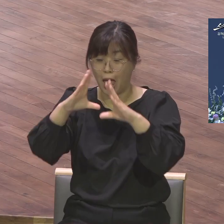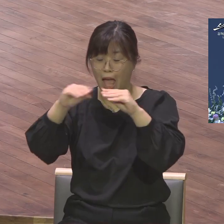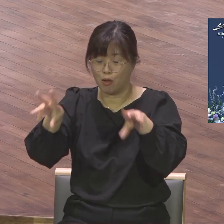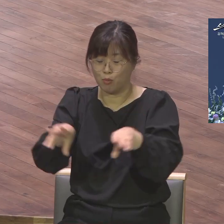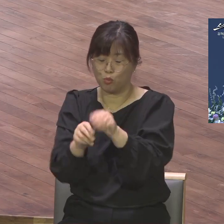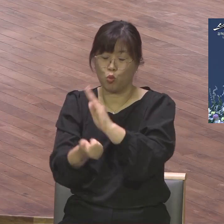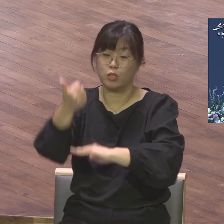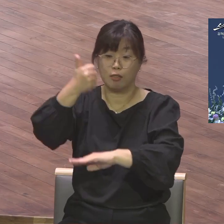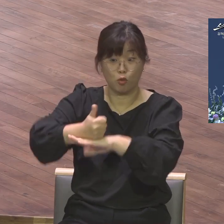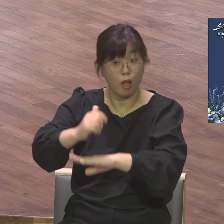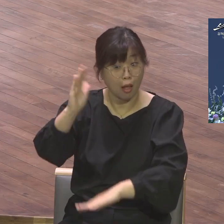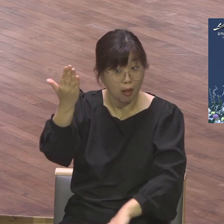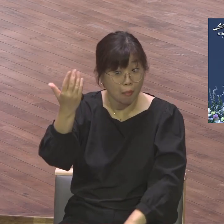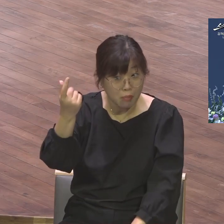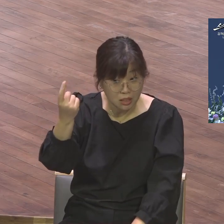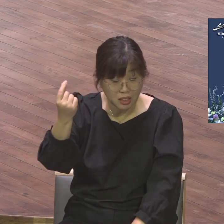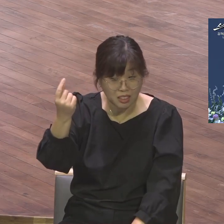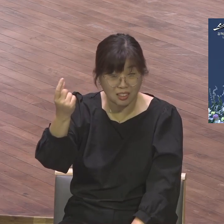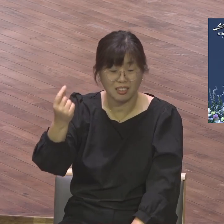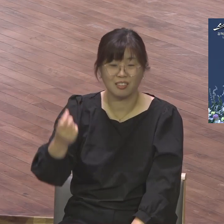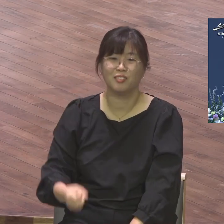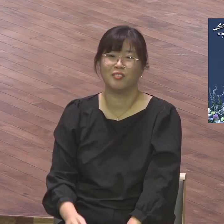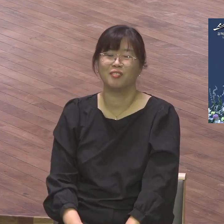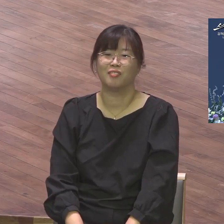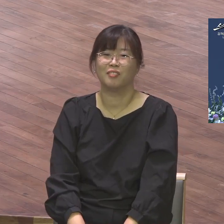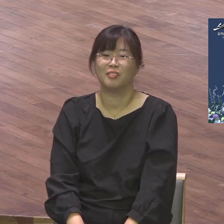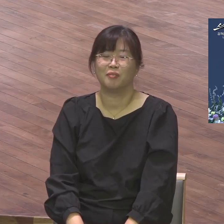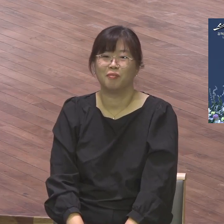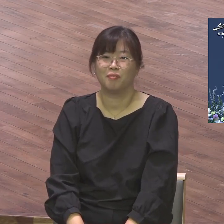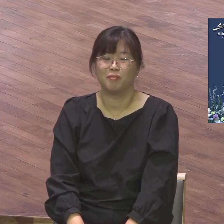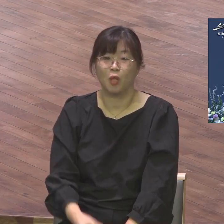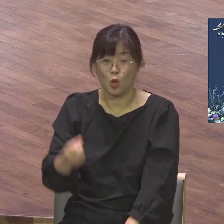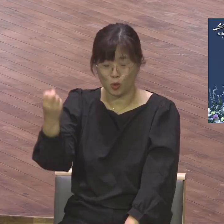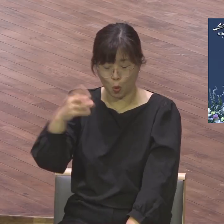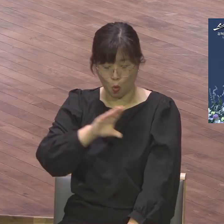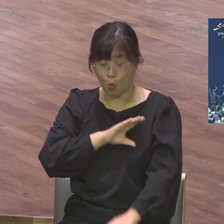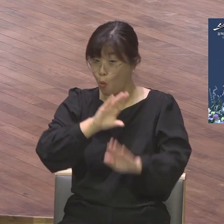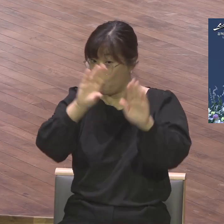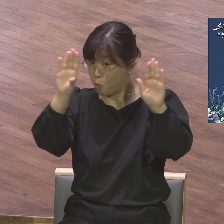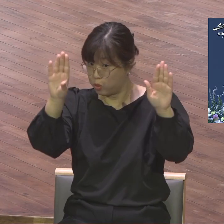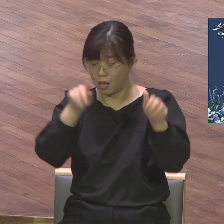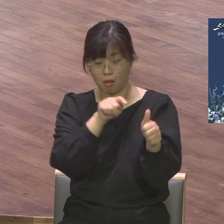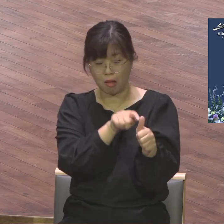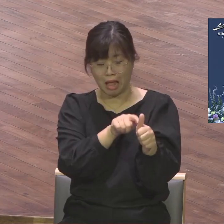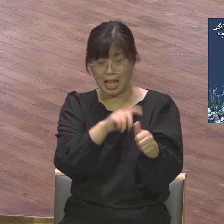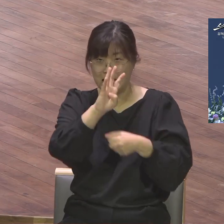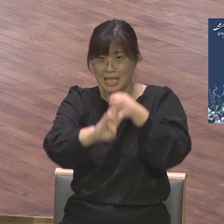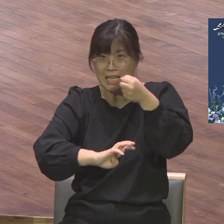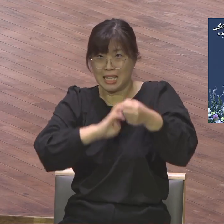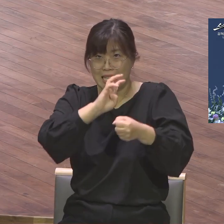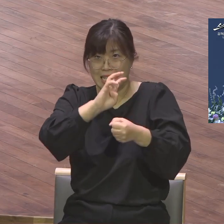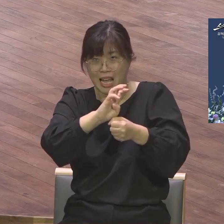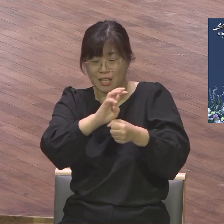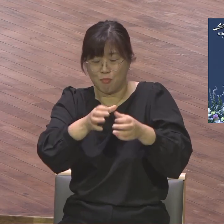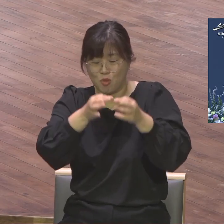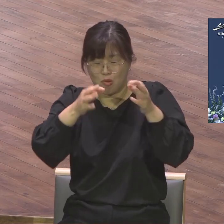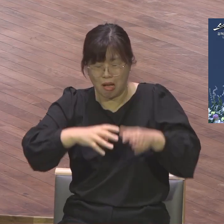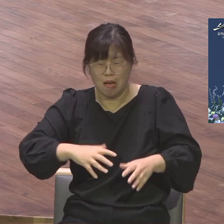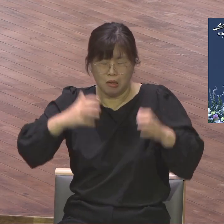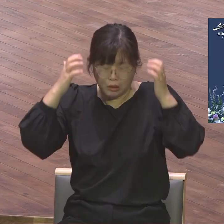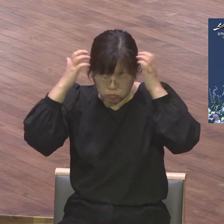존재로 그냥 처갓집에 장인 양치는 그런 존재로 40년을